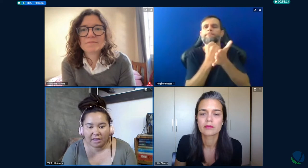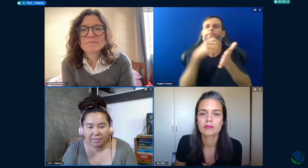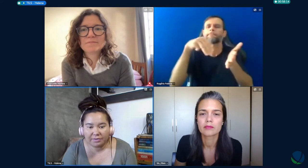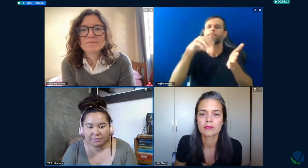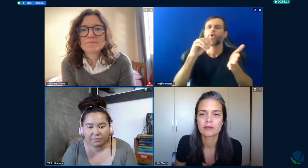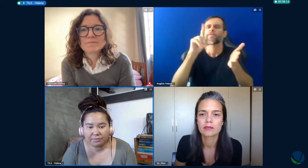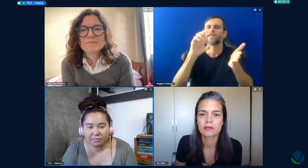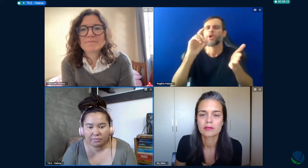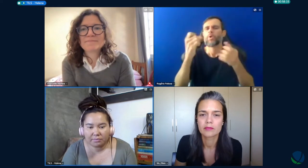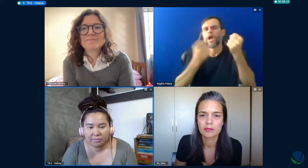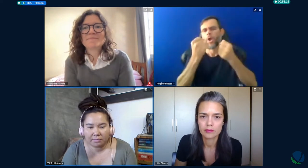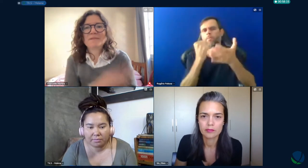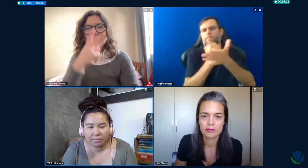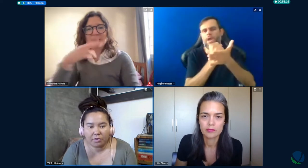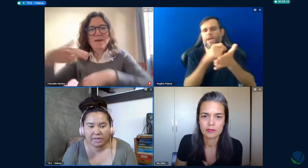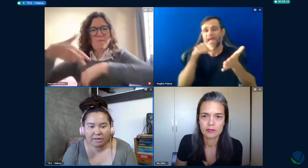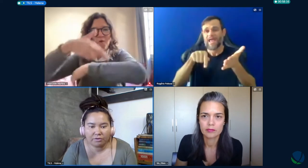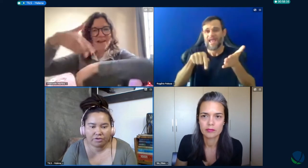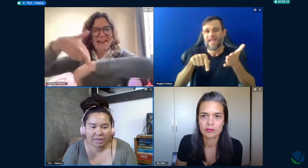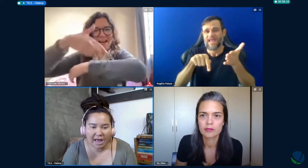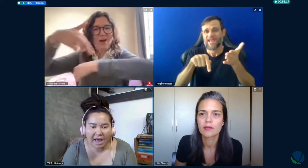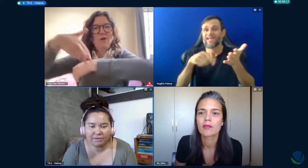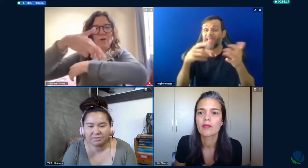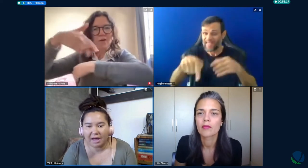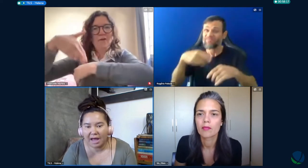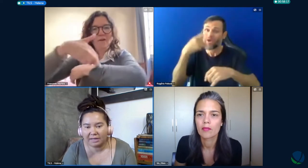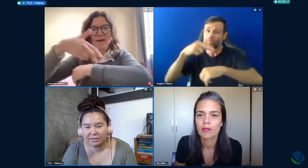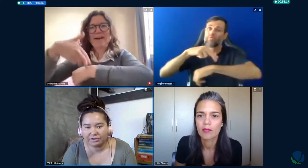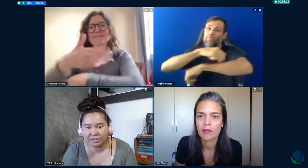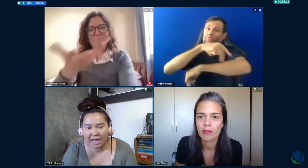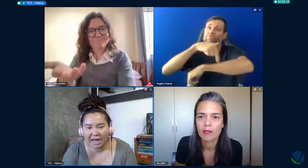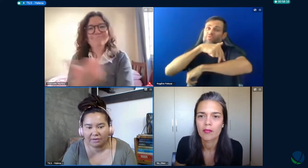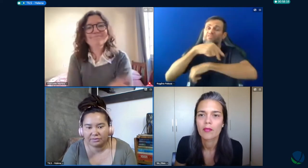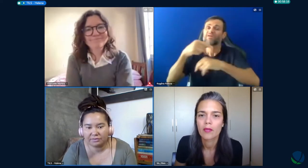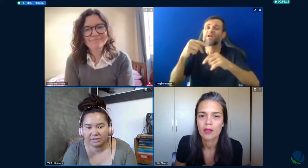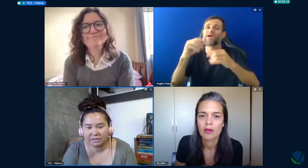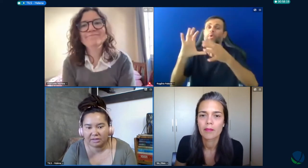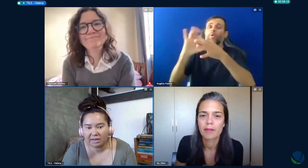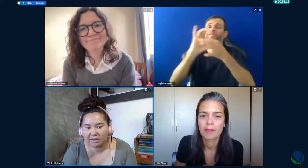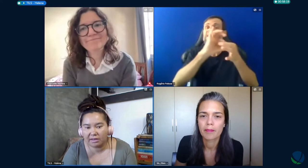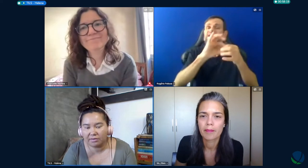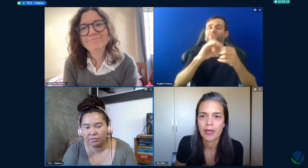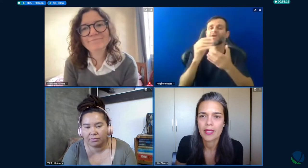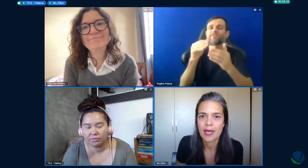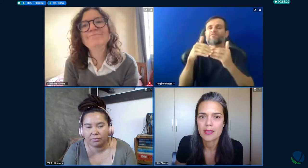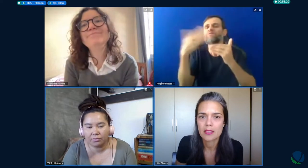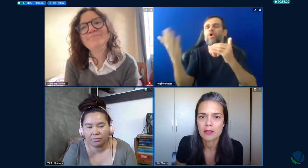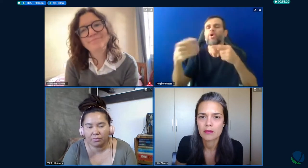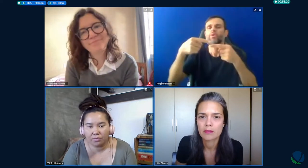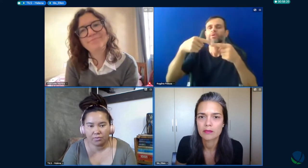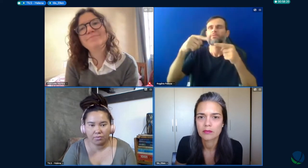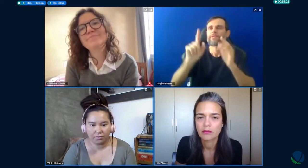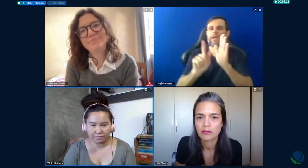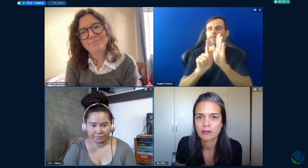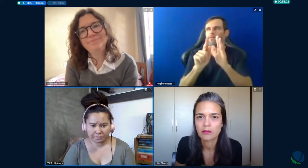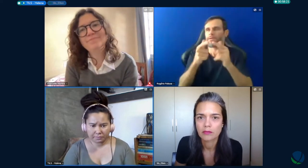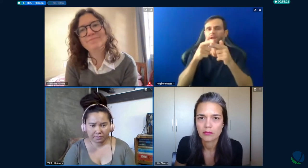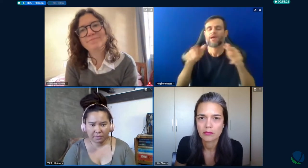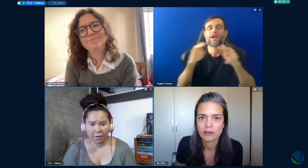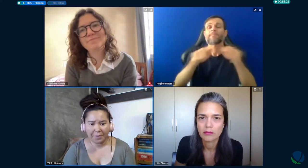Né? Tem, por exemplo, modelos de carros, marcas de carros, você tem